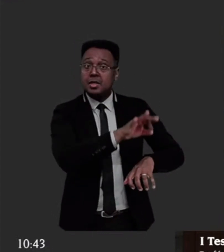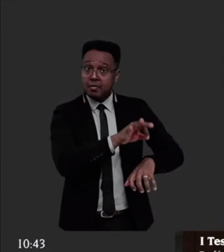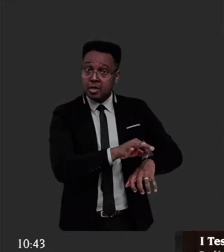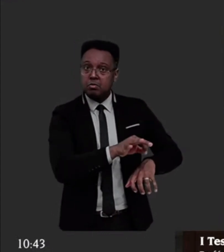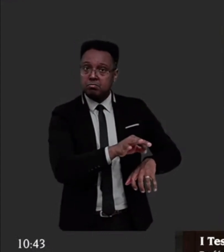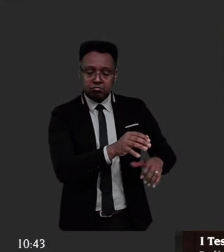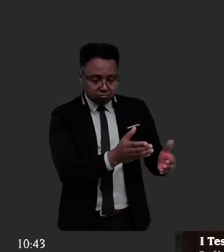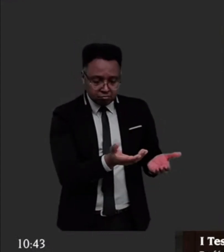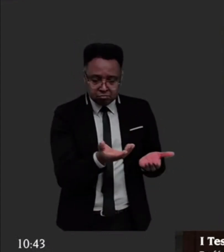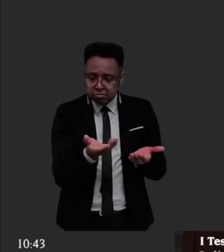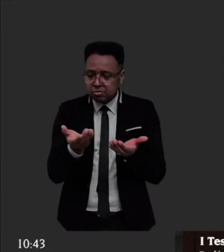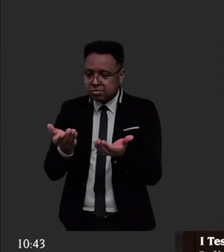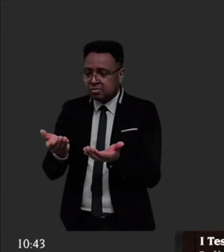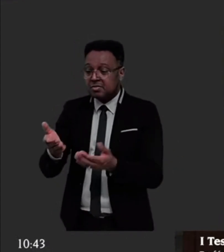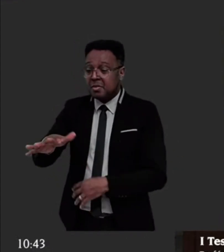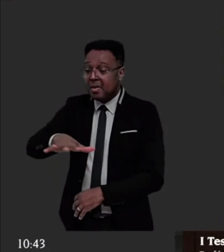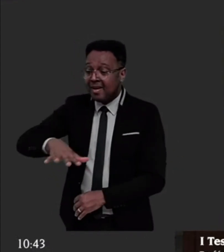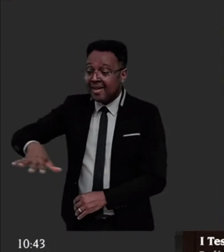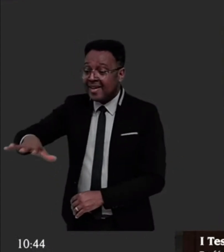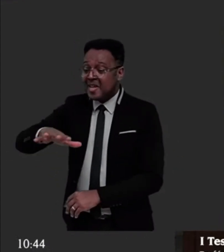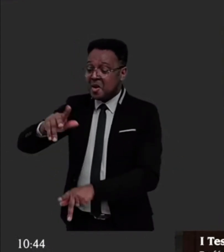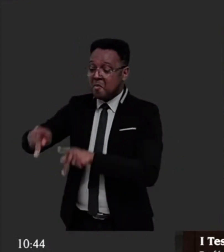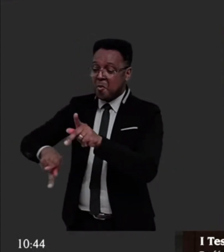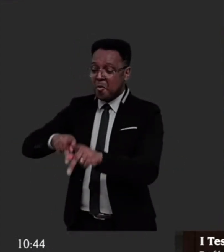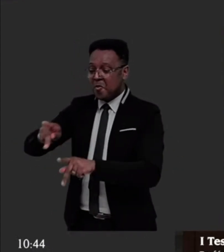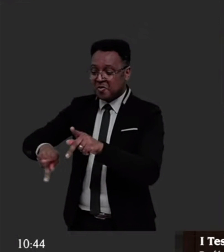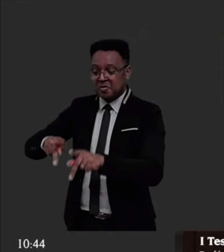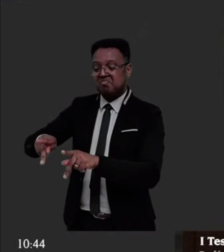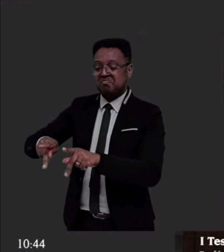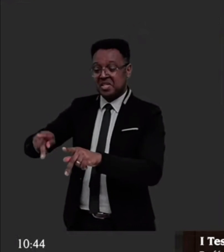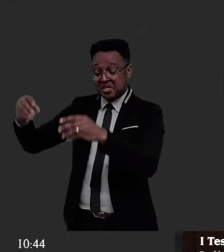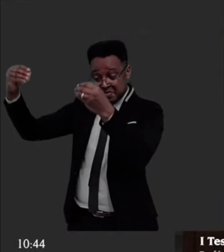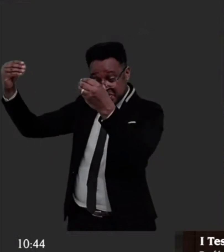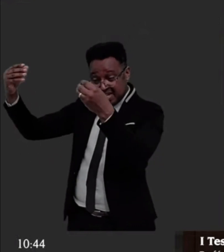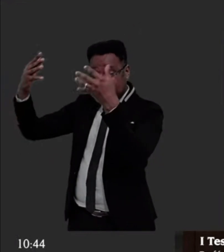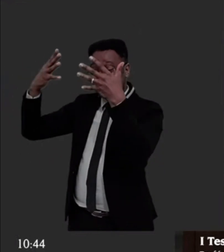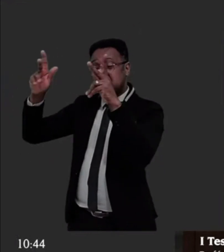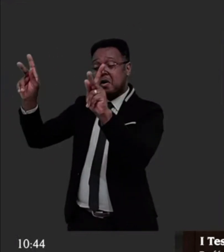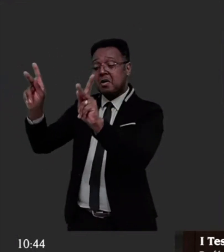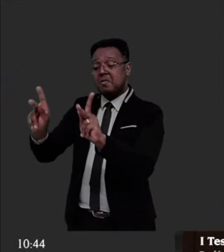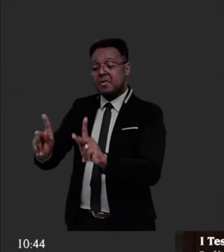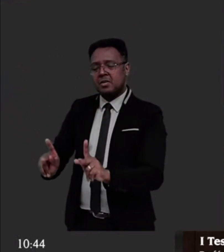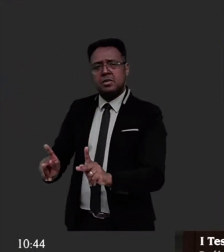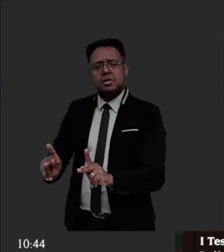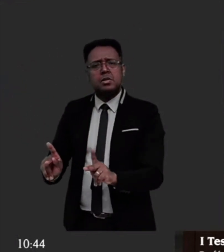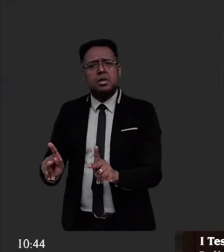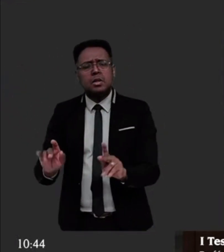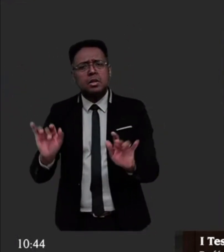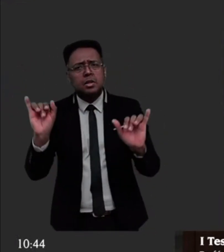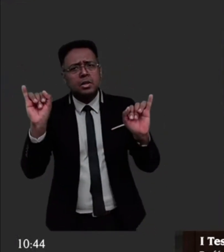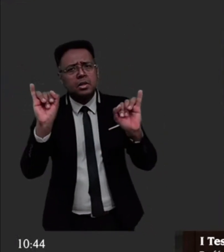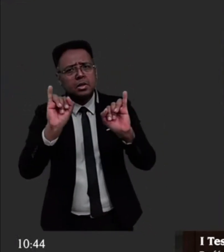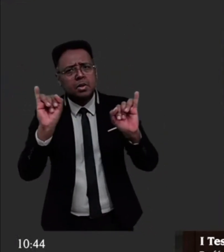tivessem graça e paz. Ora, queridos irmãos, a graça, ela é de Deus, ela